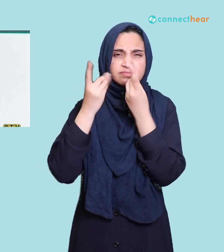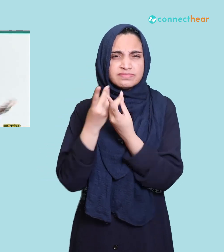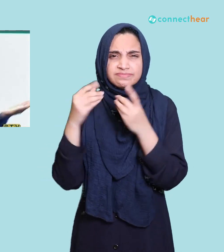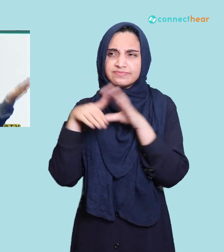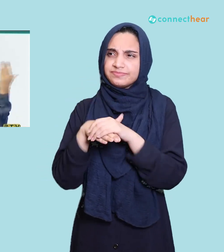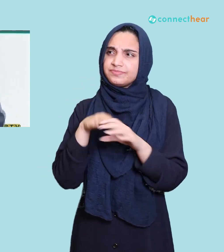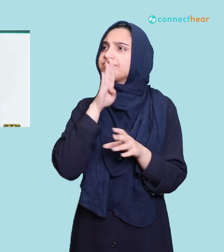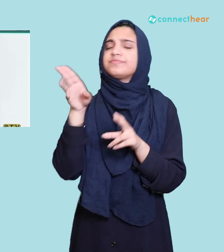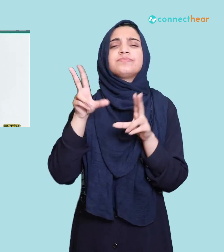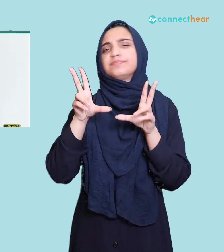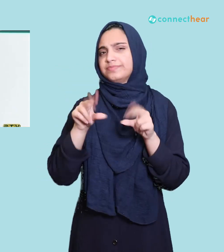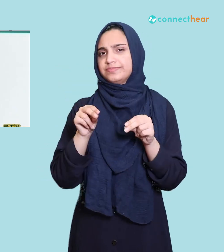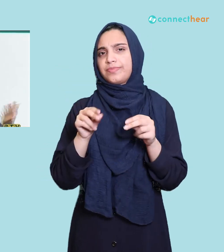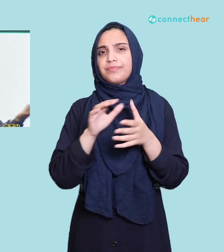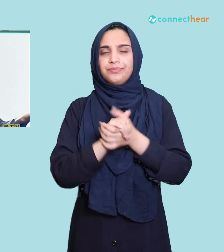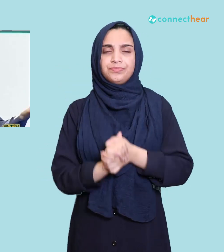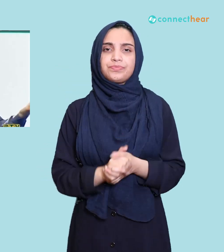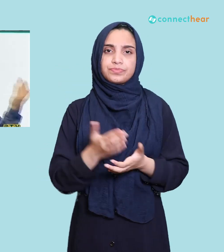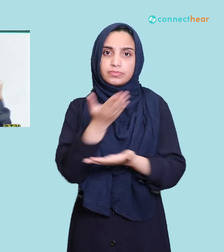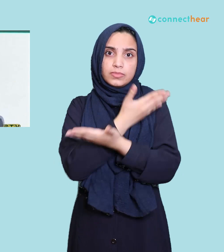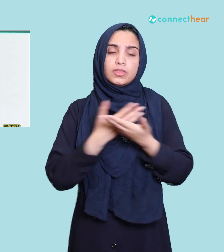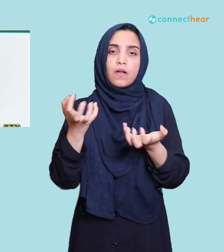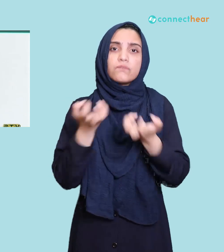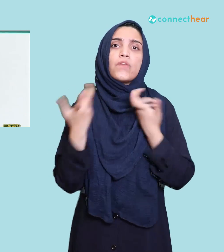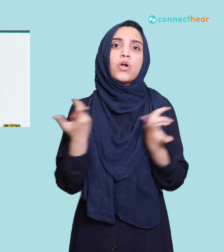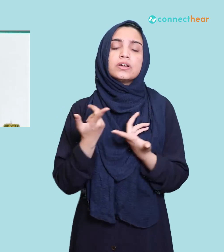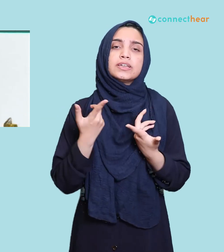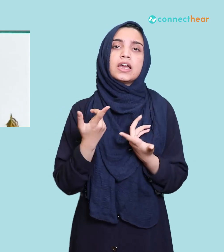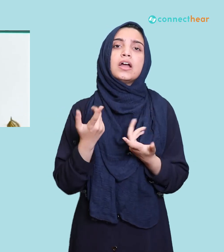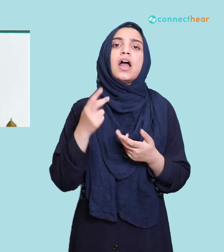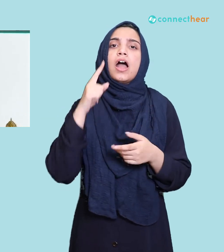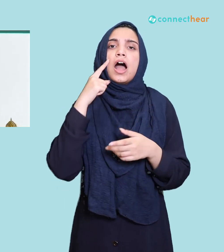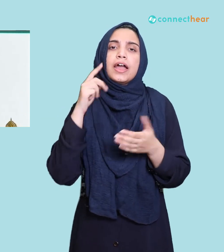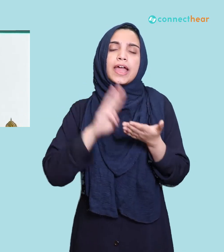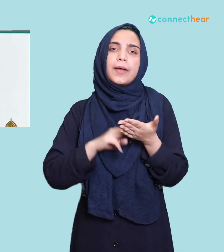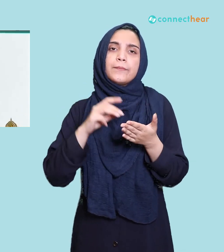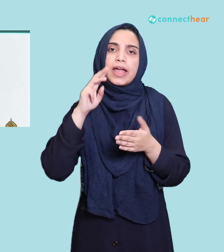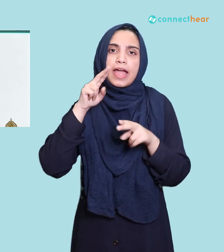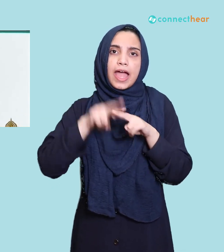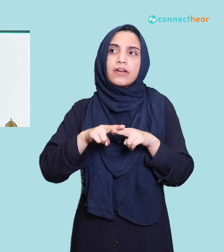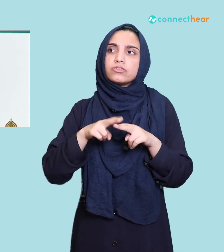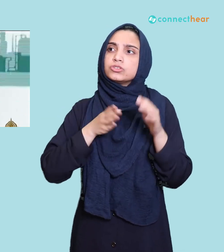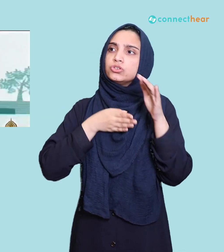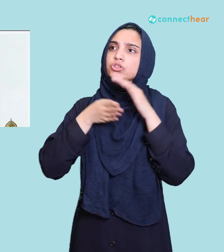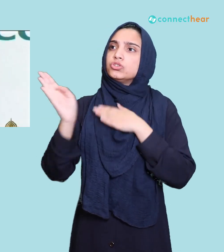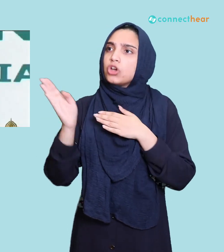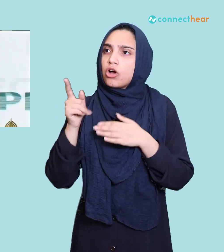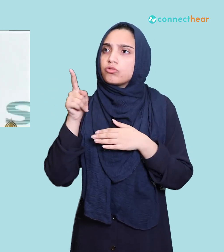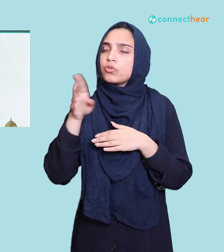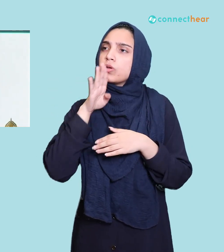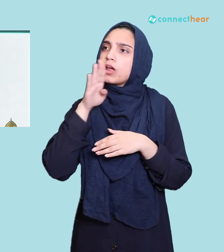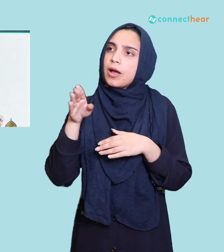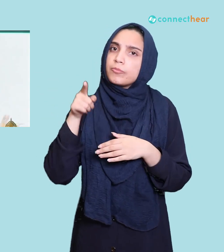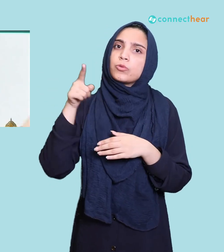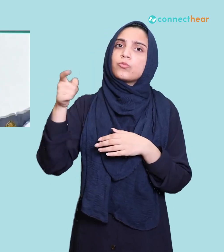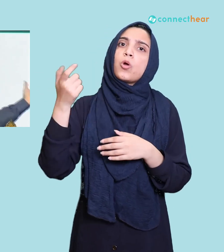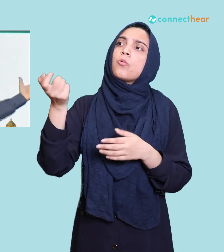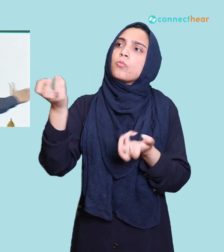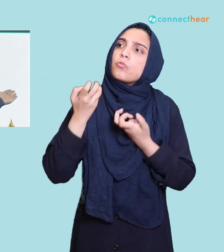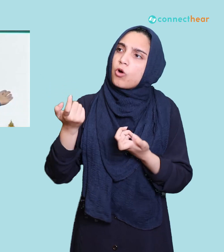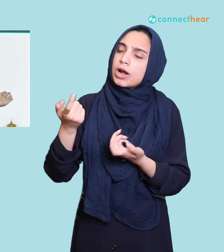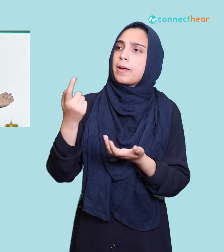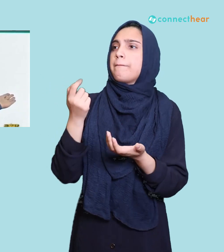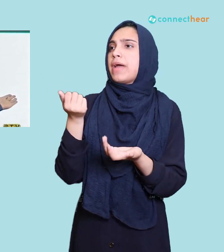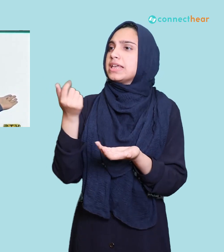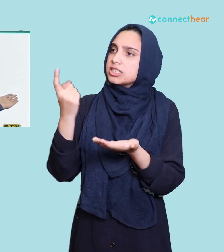جاتا ہے، لہٰذا ہمیں پھر آئی ایم ایف کے پاس جا کے ان سے پیسے مانگنے پڑتے ہیں. تو ہم اب جس طرح جا رہے ہیں، ہماری کوشش یہ ہے کہ یہ اور